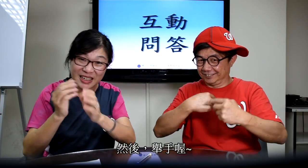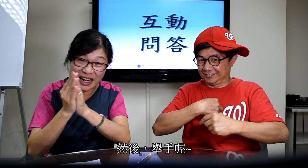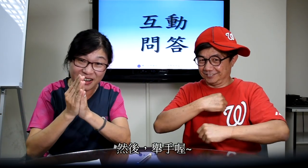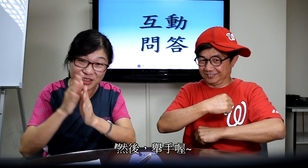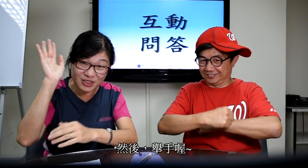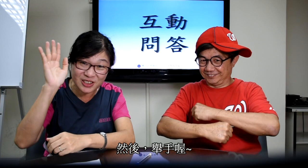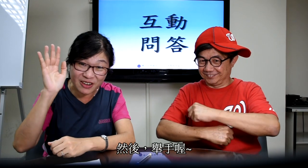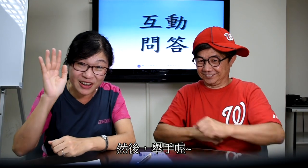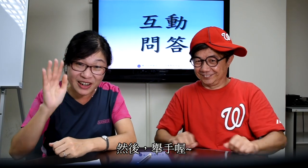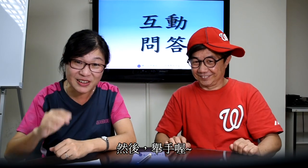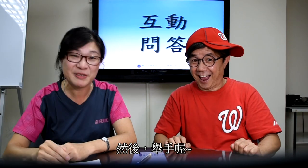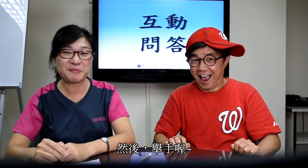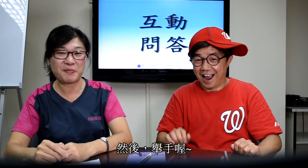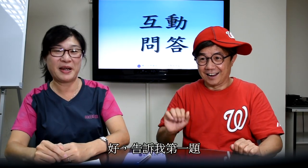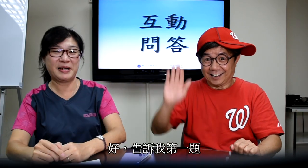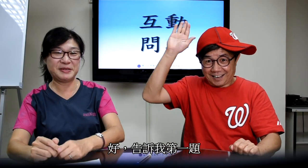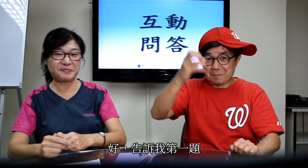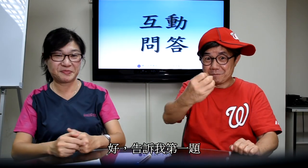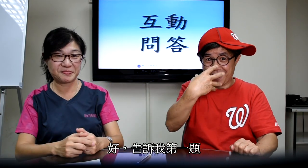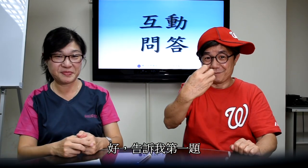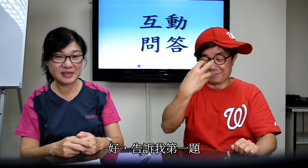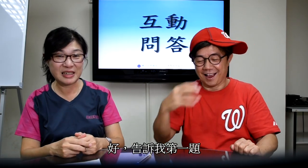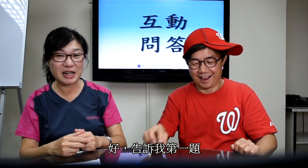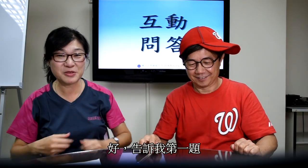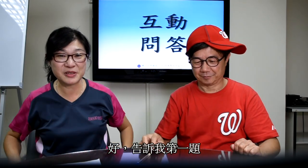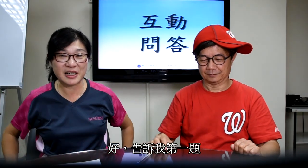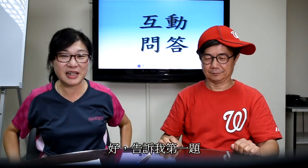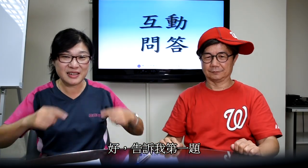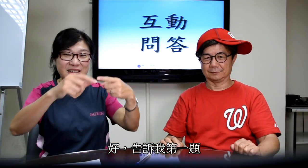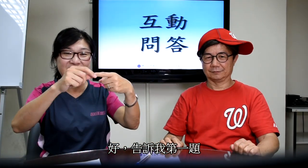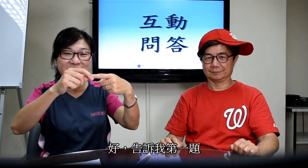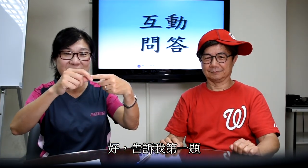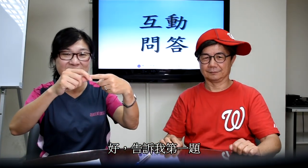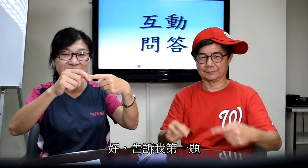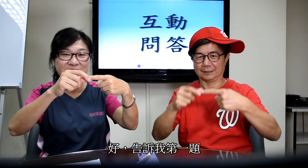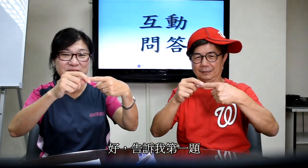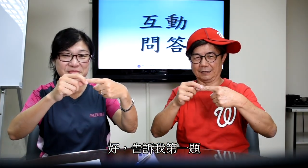然后举手哦。好，告诉我第一题。